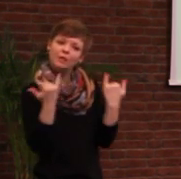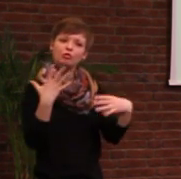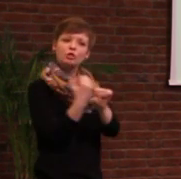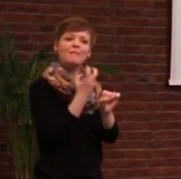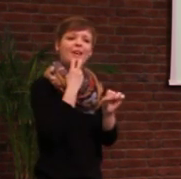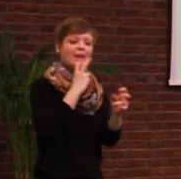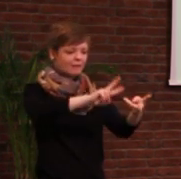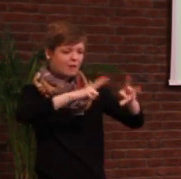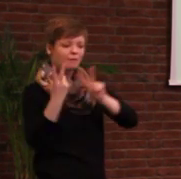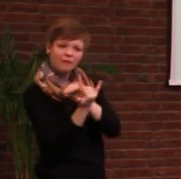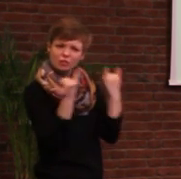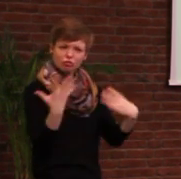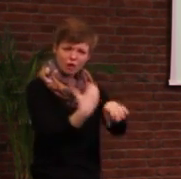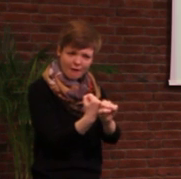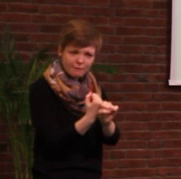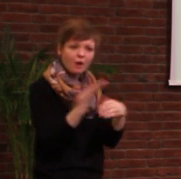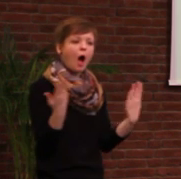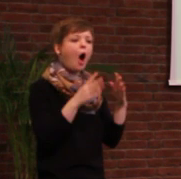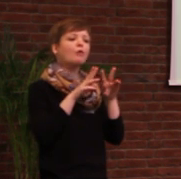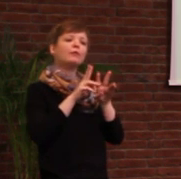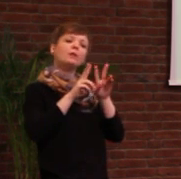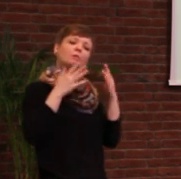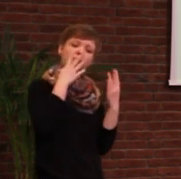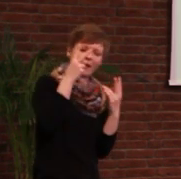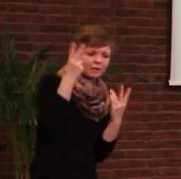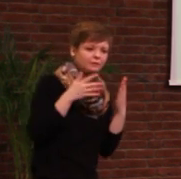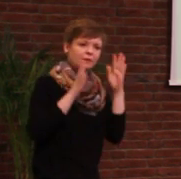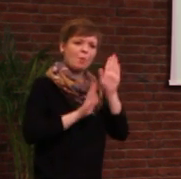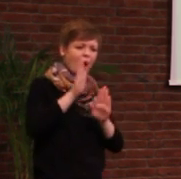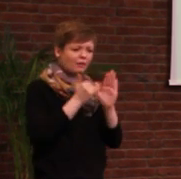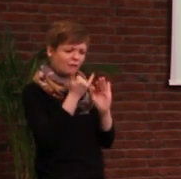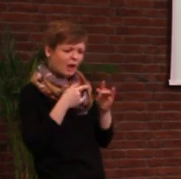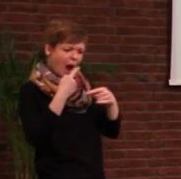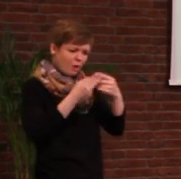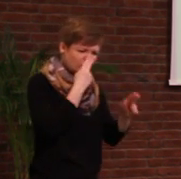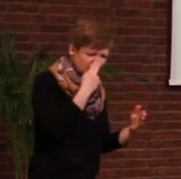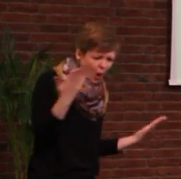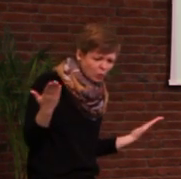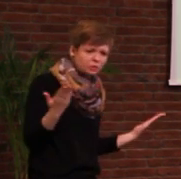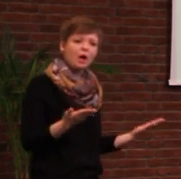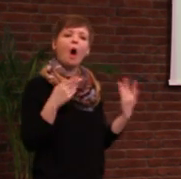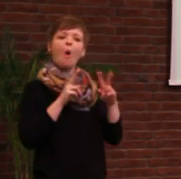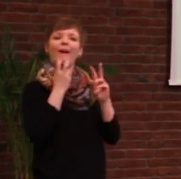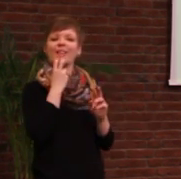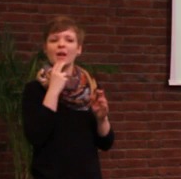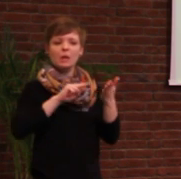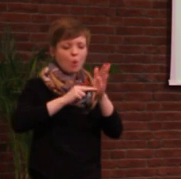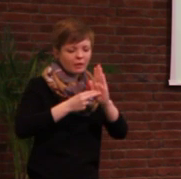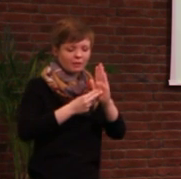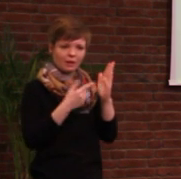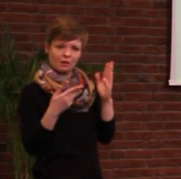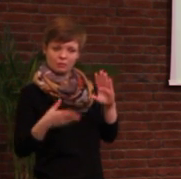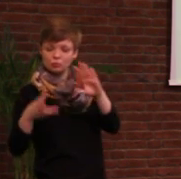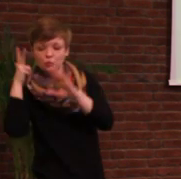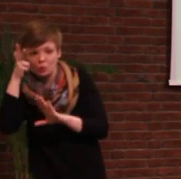kann mehr Transparenz und demokratische Kontrolle gewährleistet werden? Wie kann die Energiepolitik stärker an